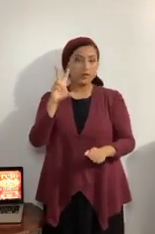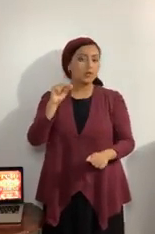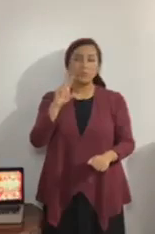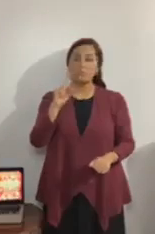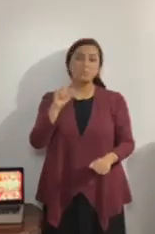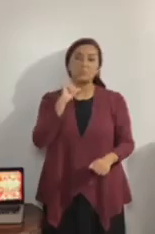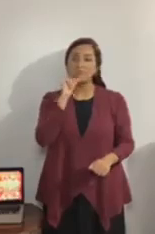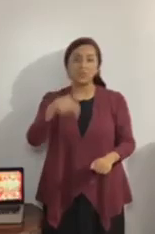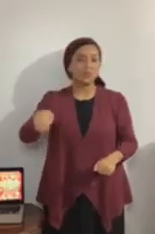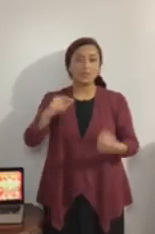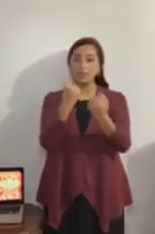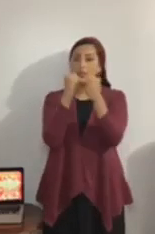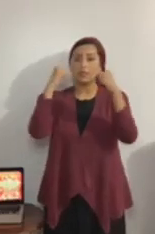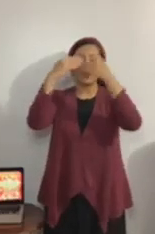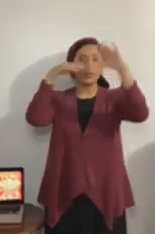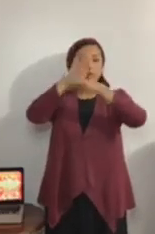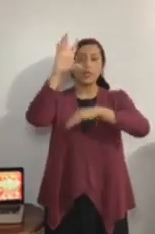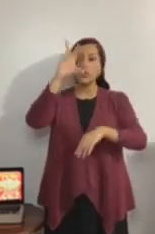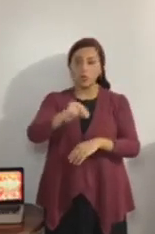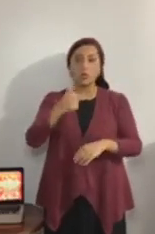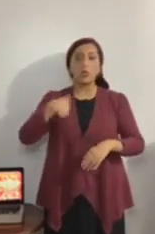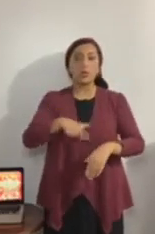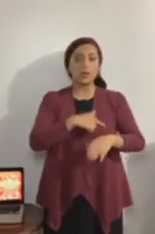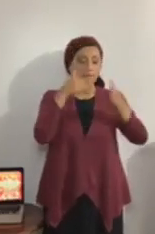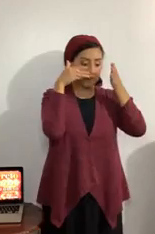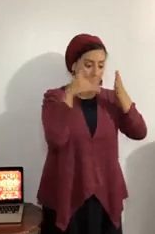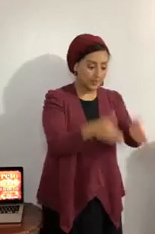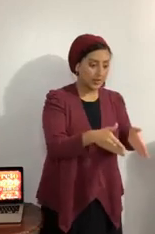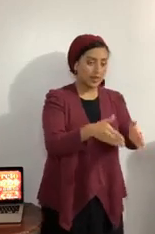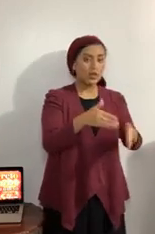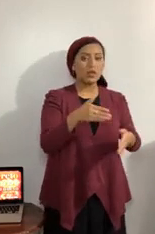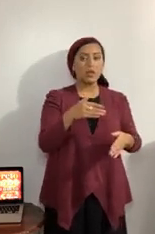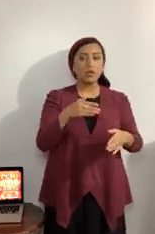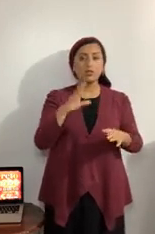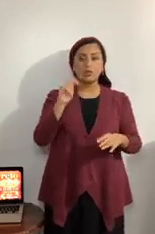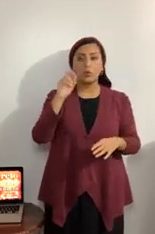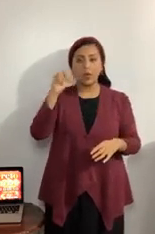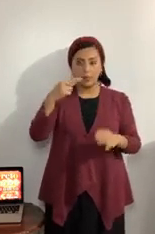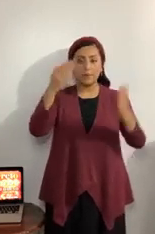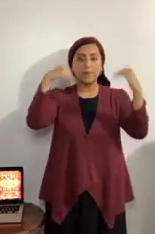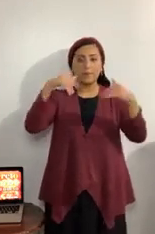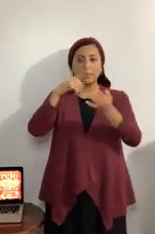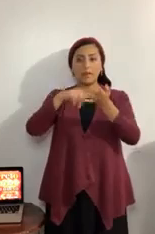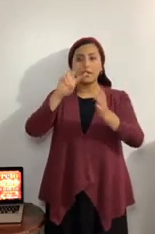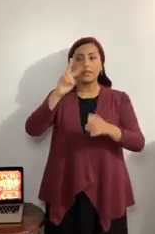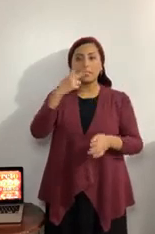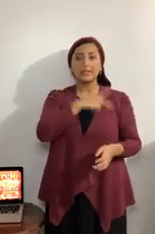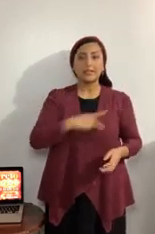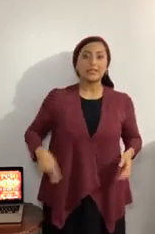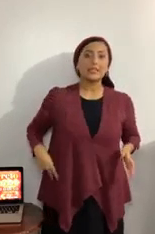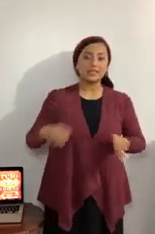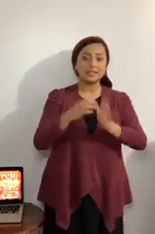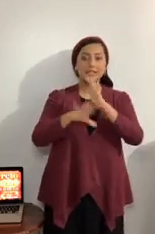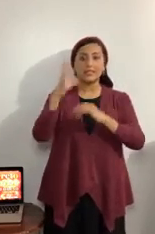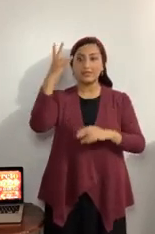engañamos? Le hacemos caso a la Torah, le hacemos caso a la Tanaj. Vamos a Segunda de Reyes, 17. Segunda